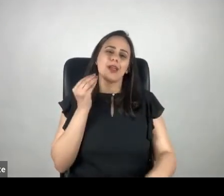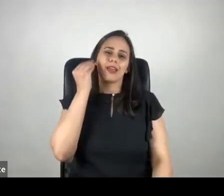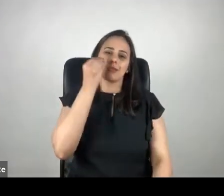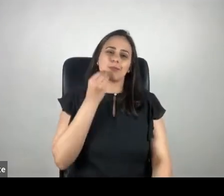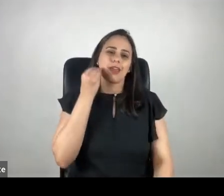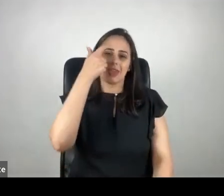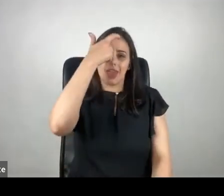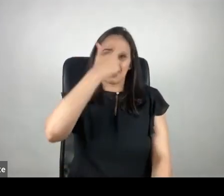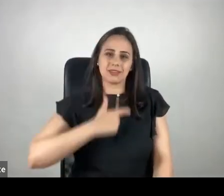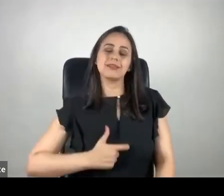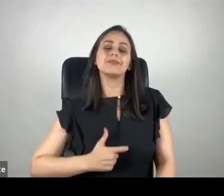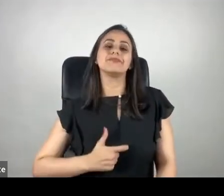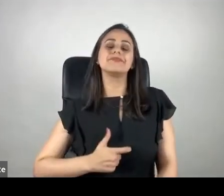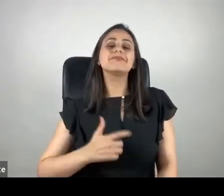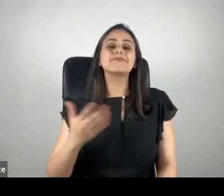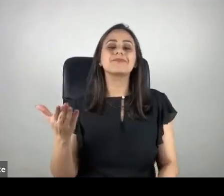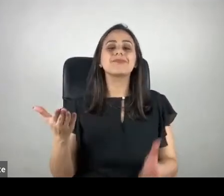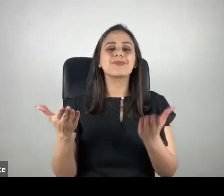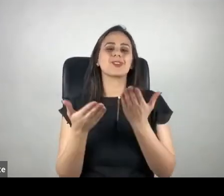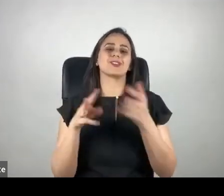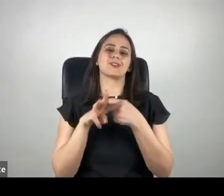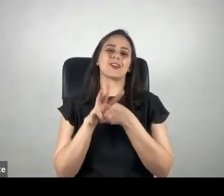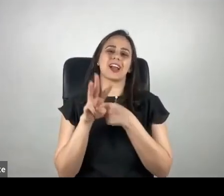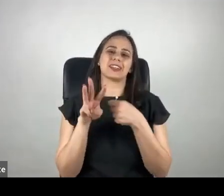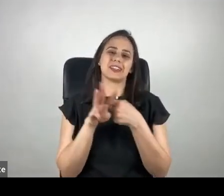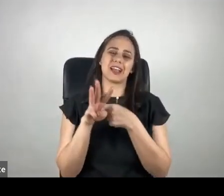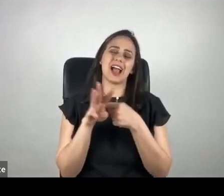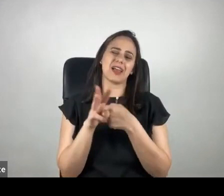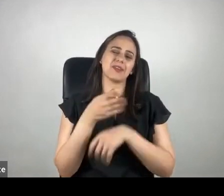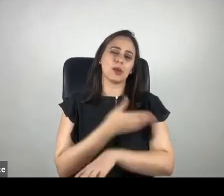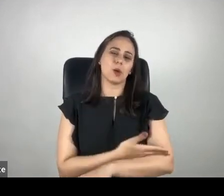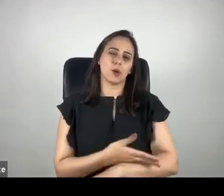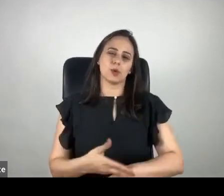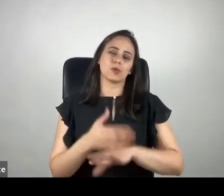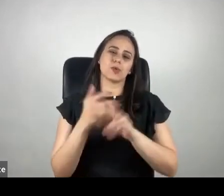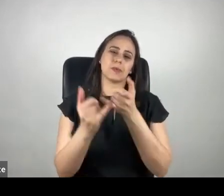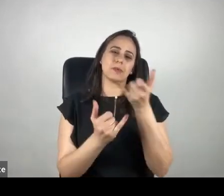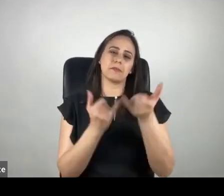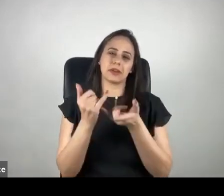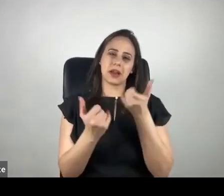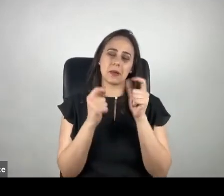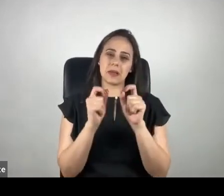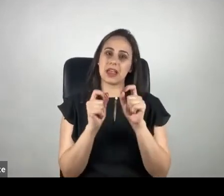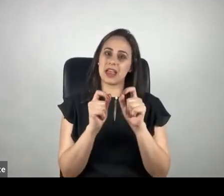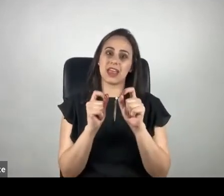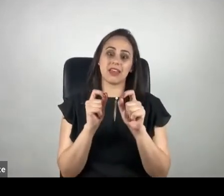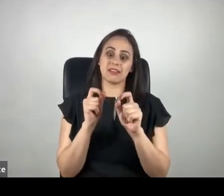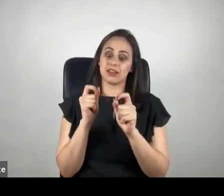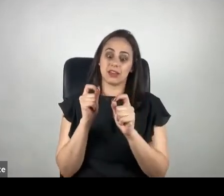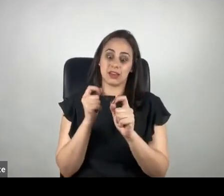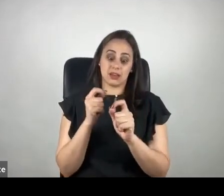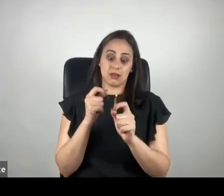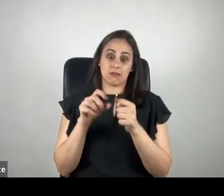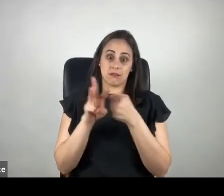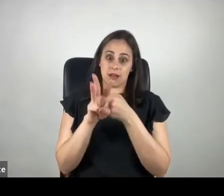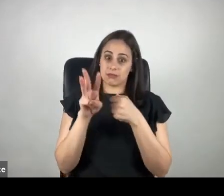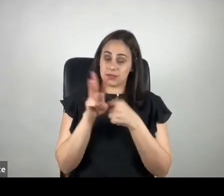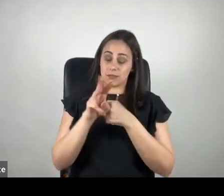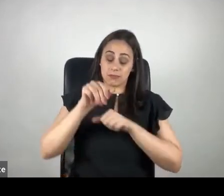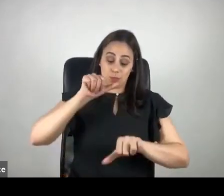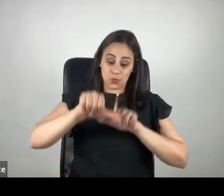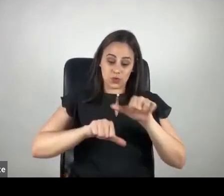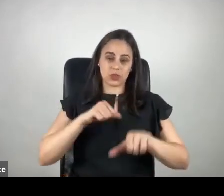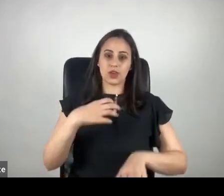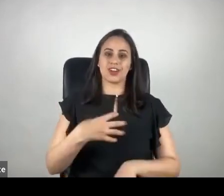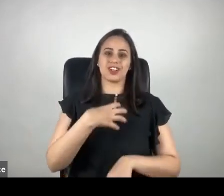usuário. E hoje, a ferramenta WhatsApp, que eu até brinco, o que ela transformou da maneira como a gente se comunica, antes era